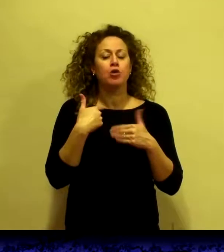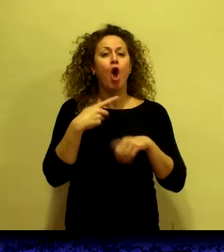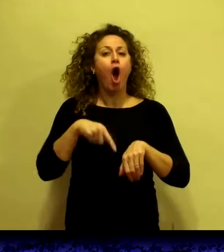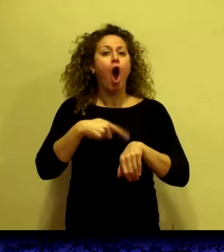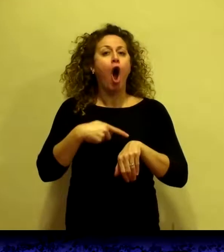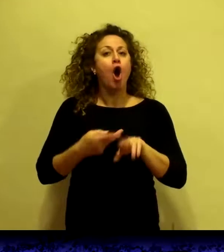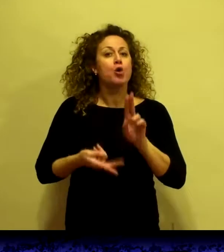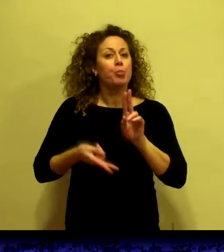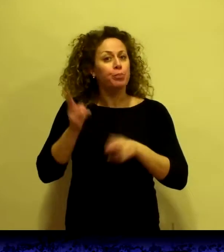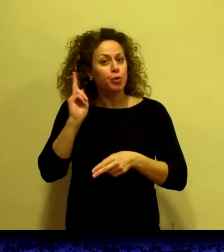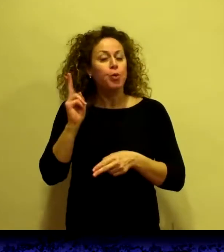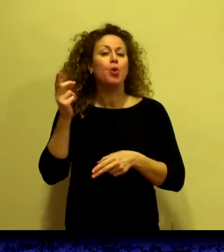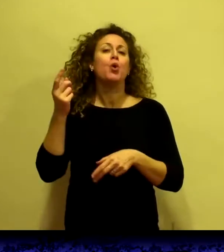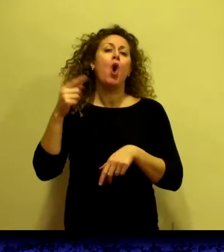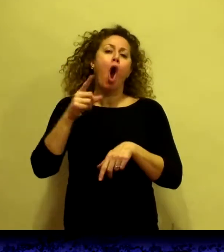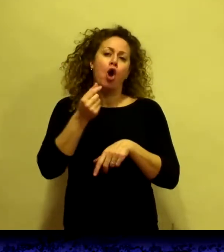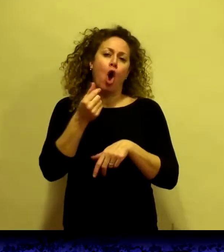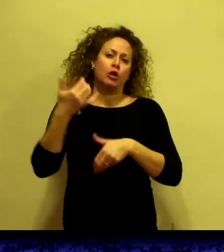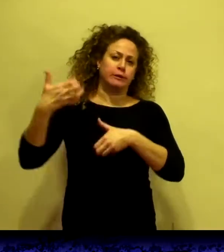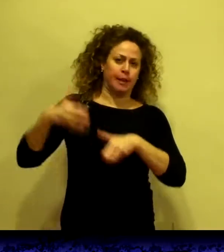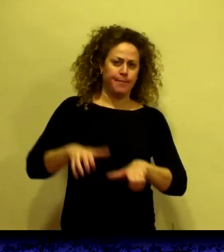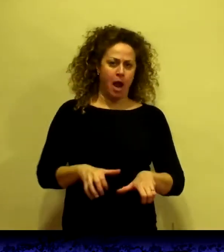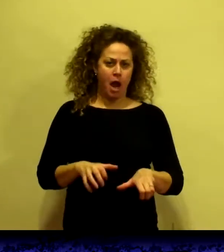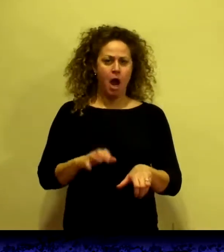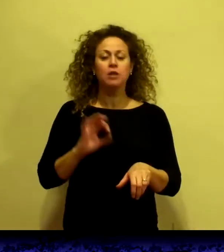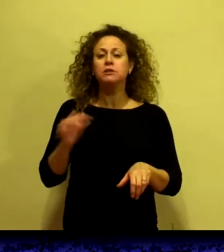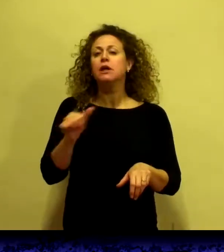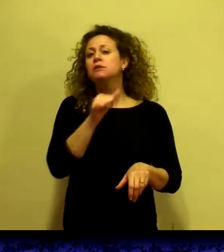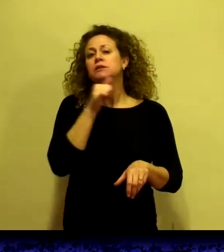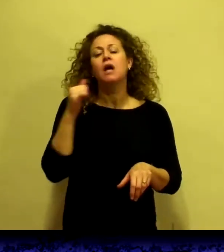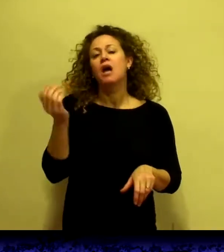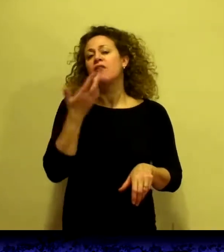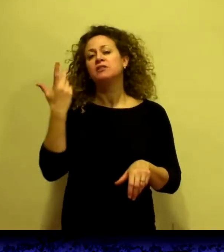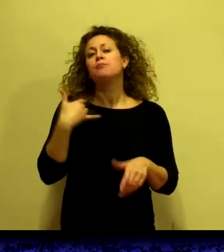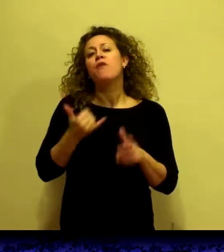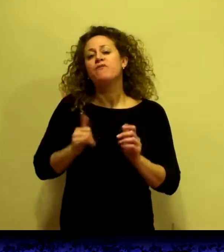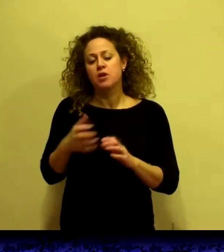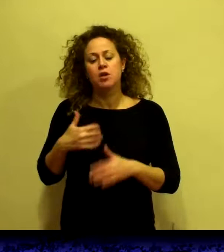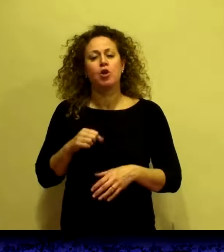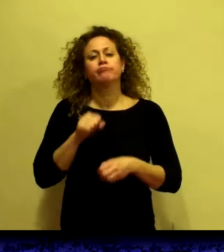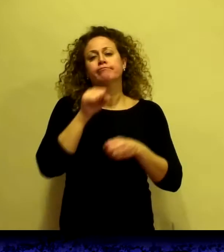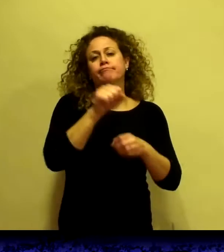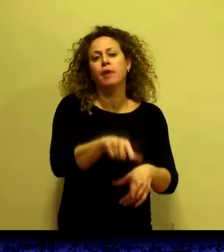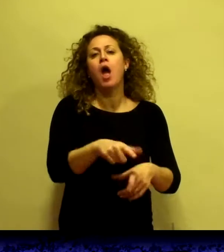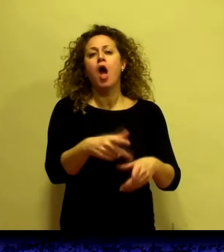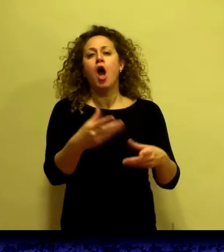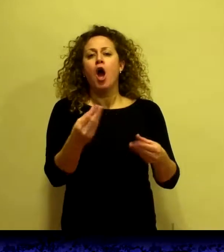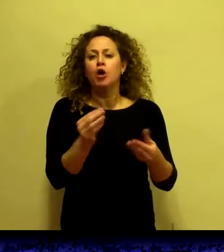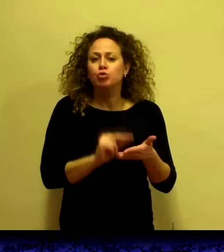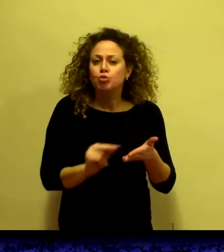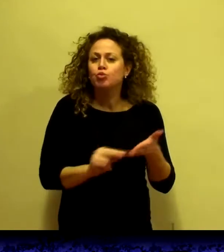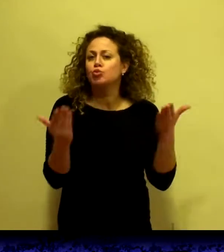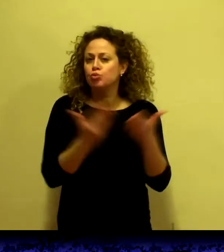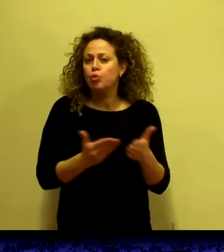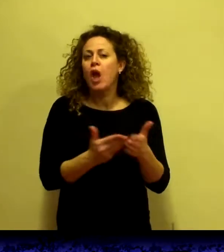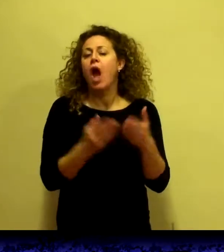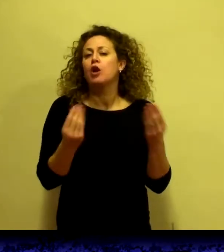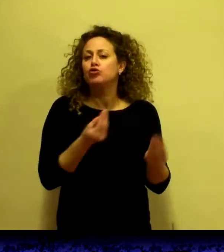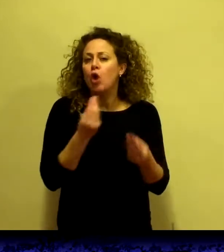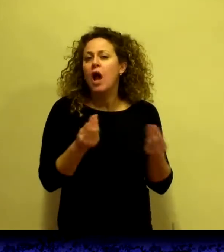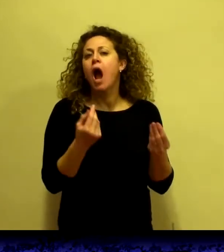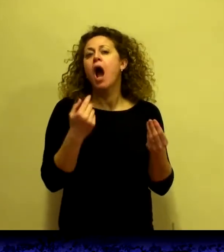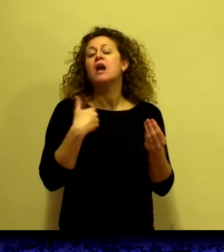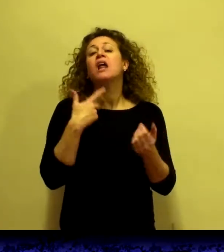uno ha bisogno di, ad esempio, portare il proprio figlio tre pomeriggi a settimana a fare i compiti, a giocare, costerà meno